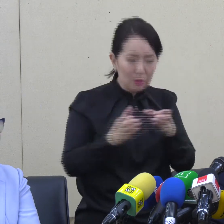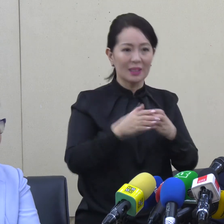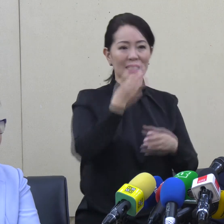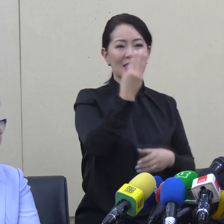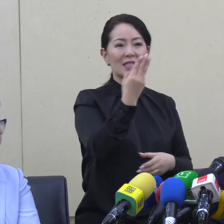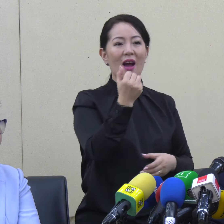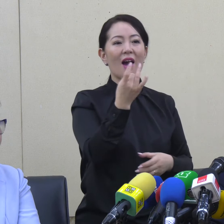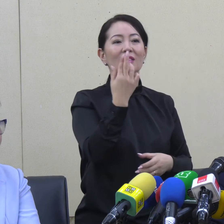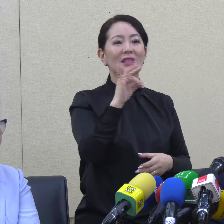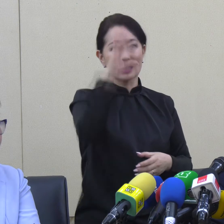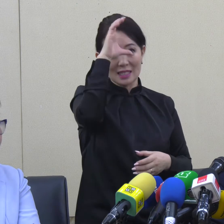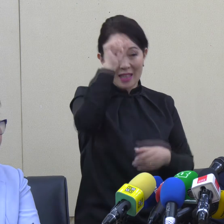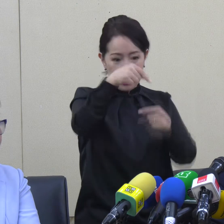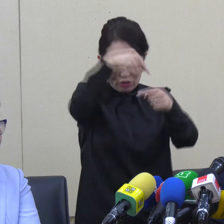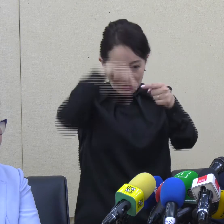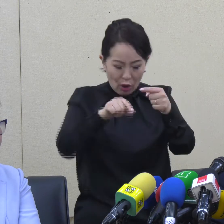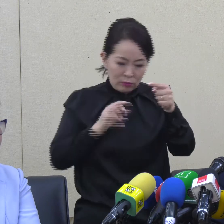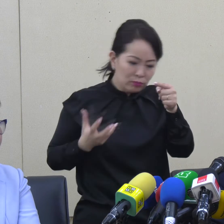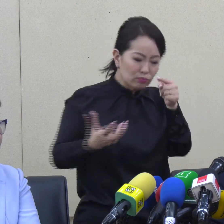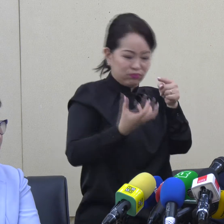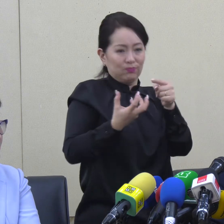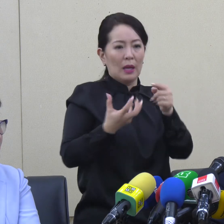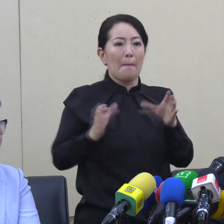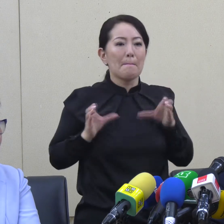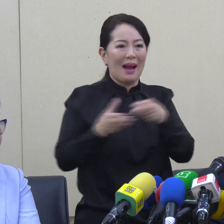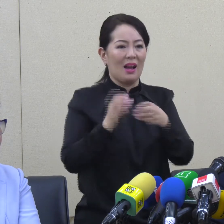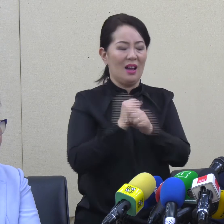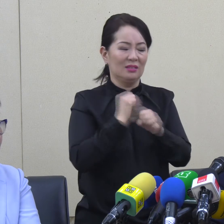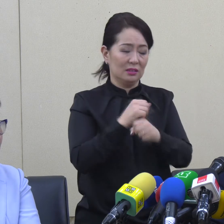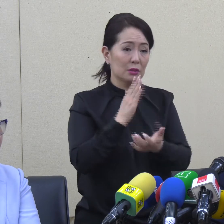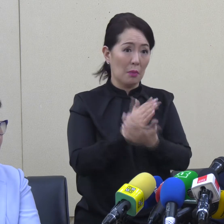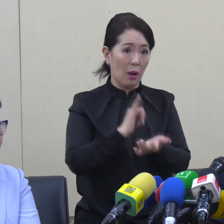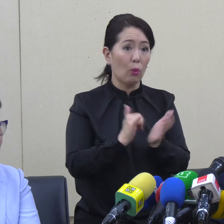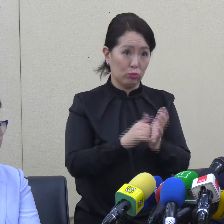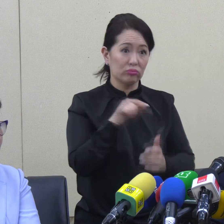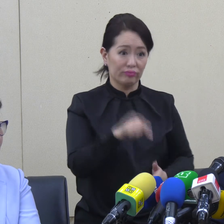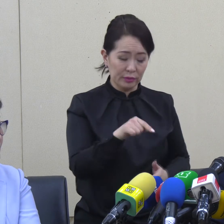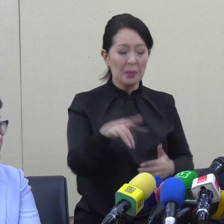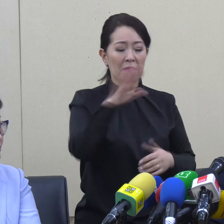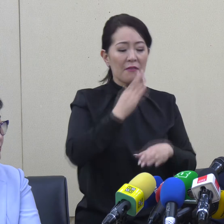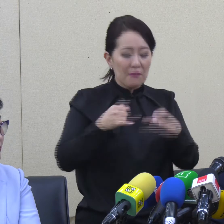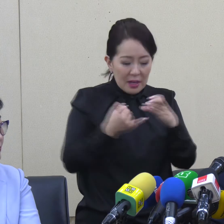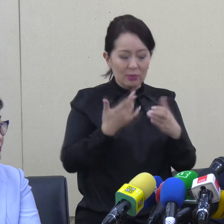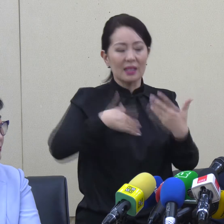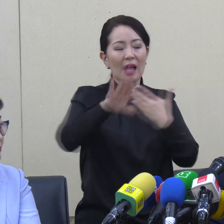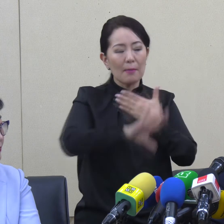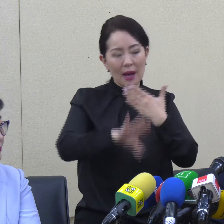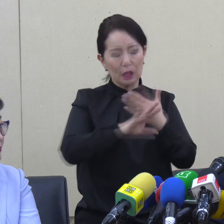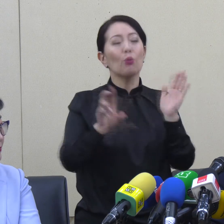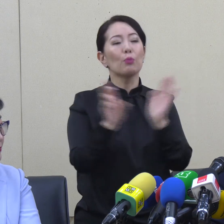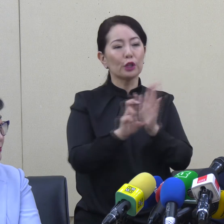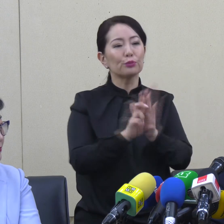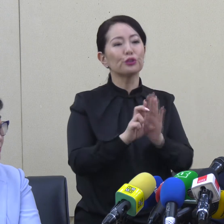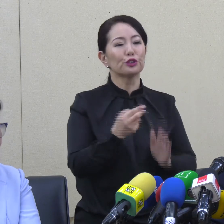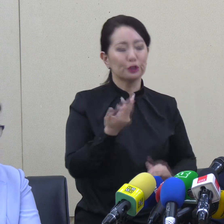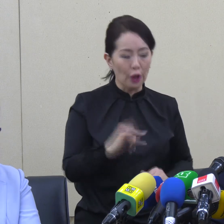цугларсан бодирдуулсан ийм баг хамт олон ажиллаж байгаа учраас бид бол энэ вирусээс хамгаалах бүрэн боломжтой. Тэгээд эцэст